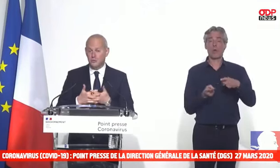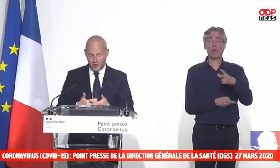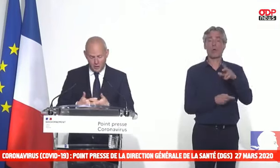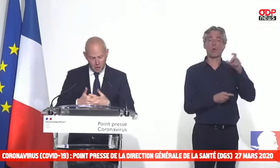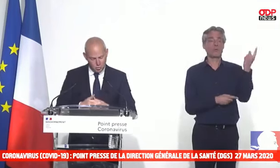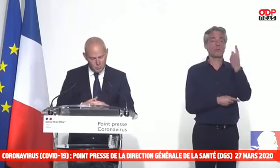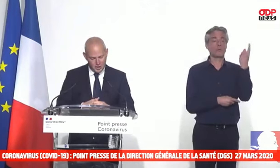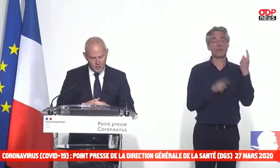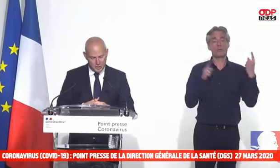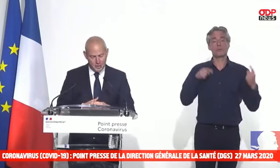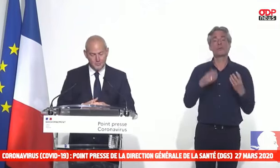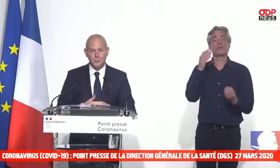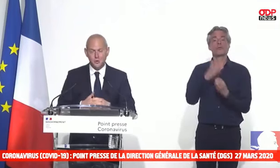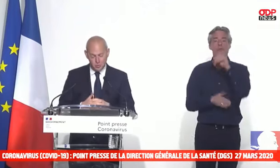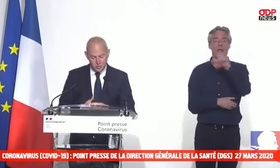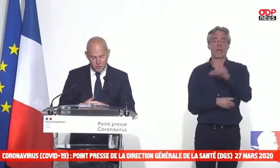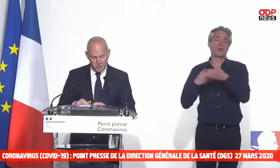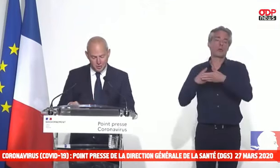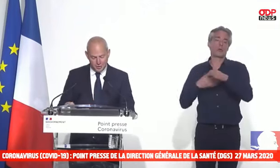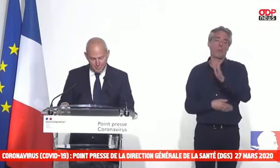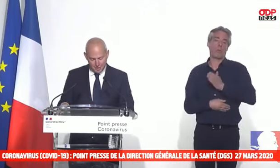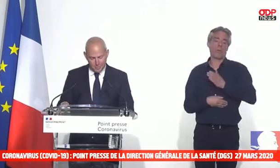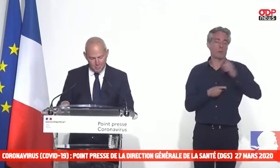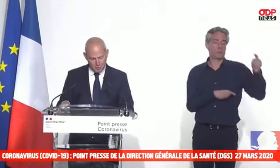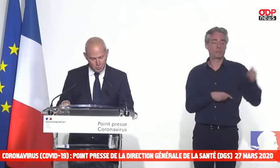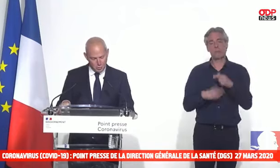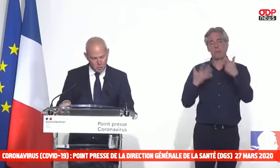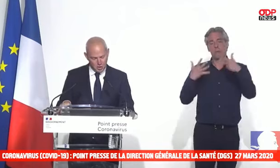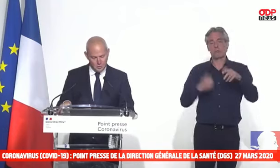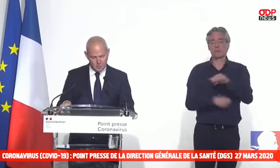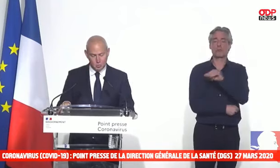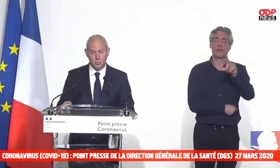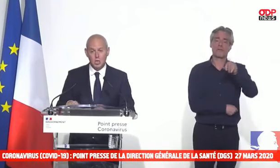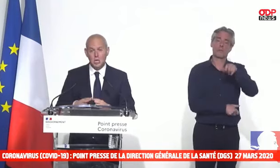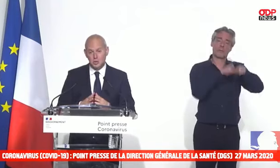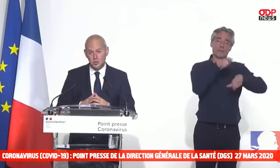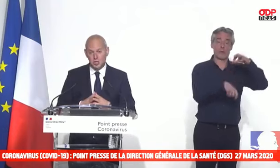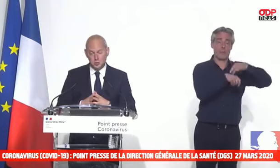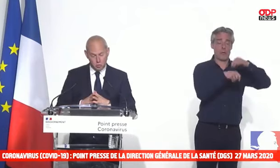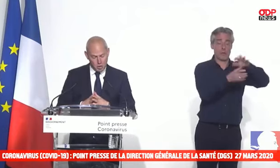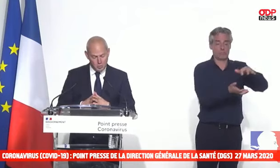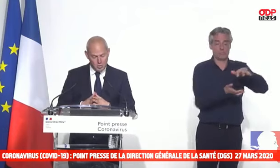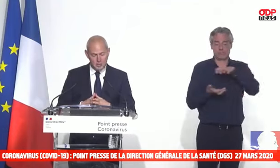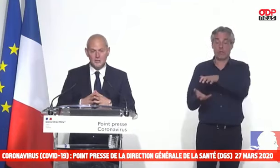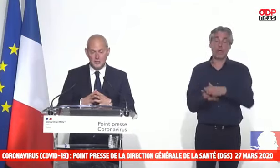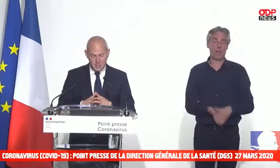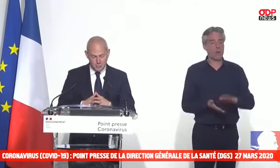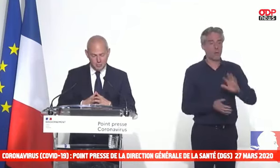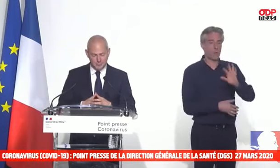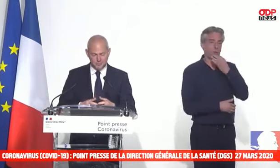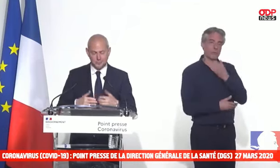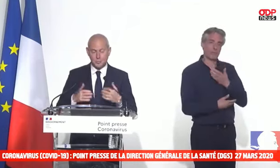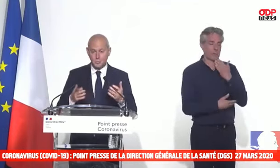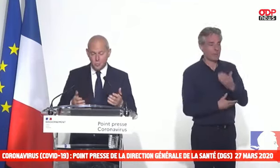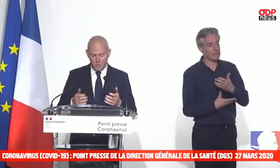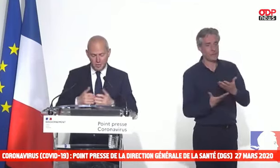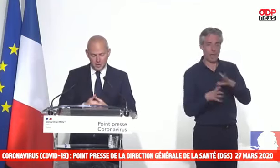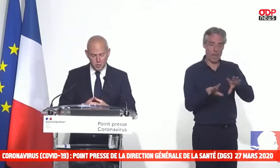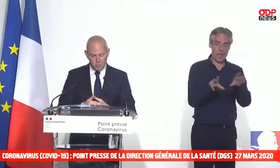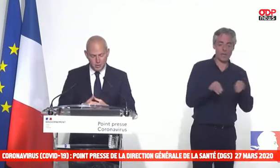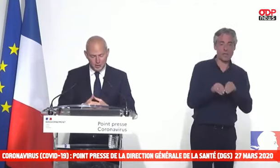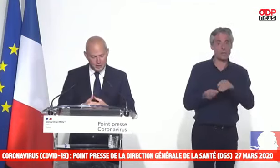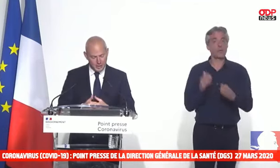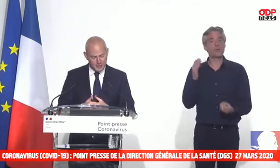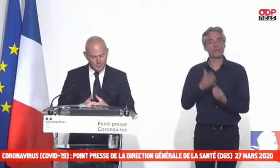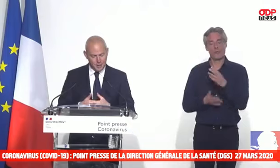Mulhouse vers la région Nouvelle-Aquitaine de 18 à 20 patients de réanimation. Et je tiens ce soir à remercier les équipes des